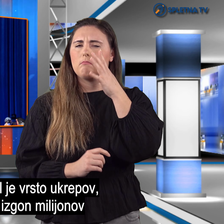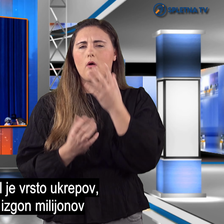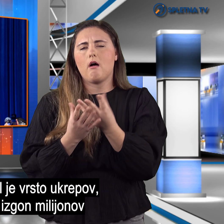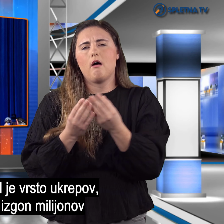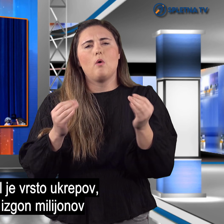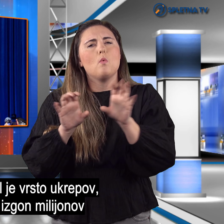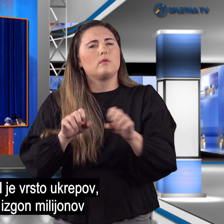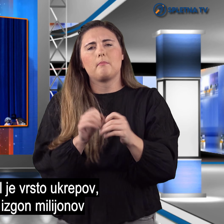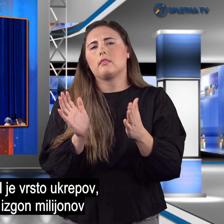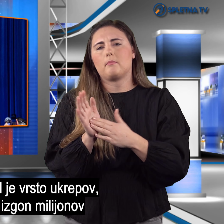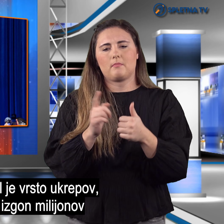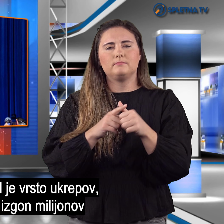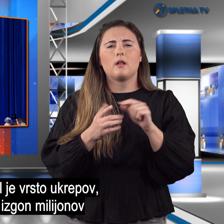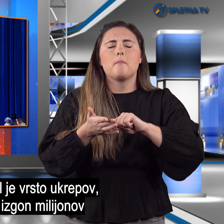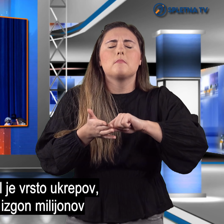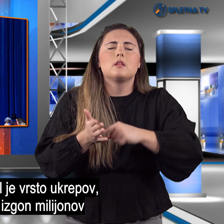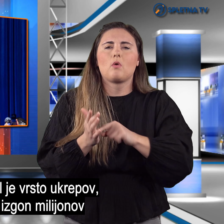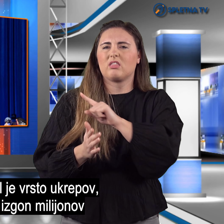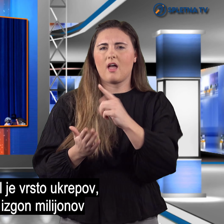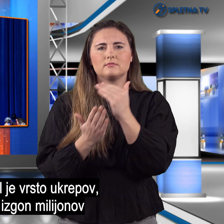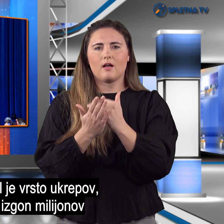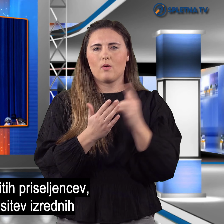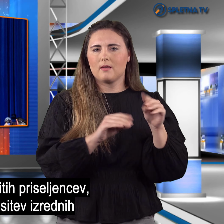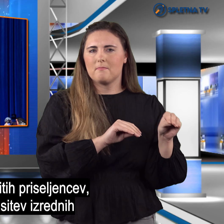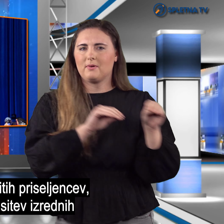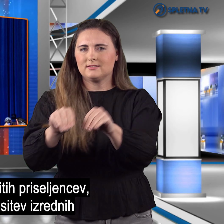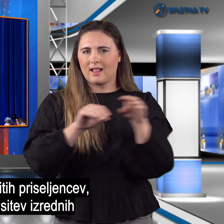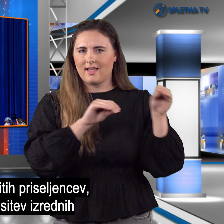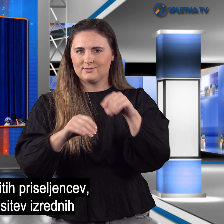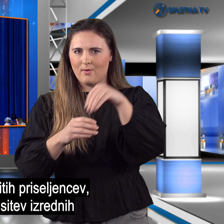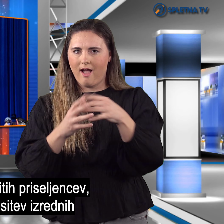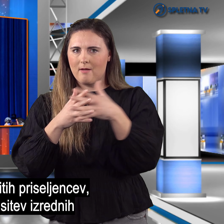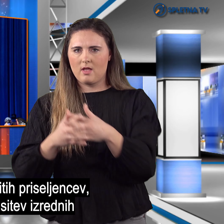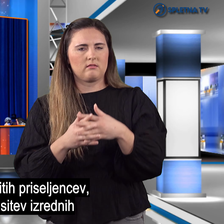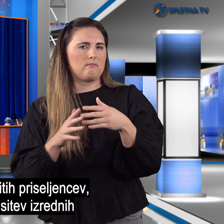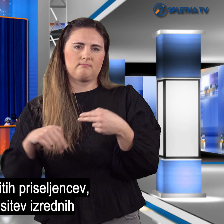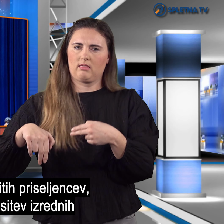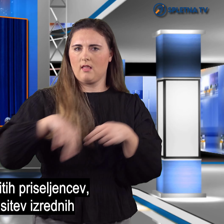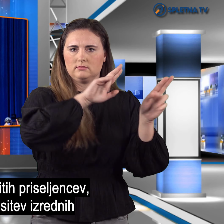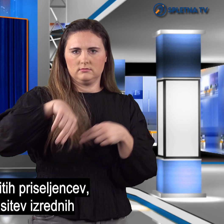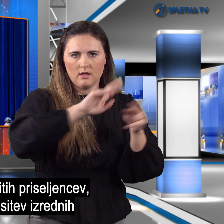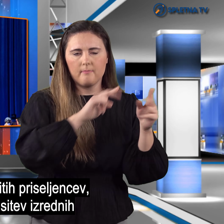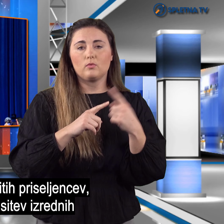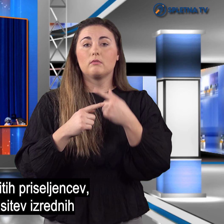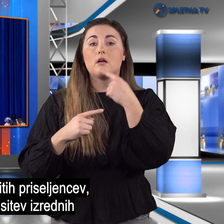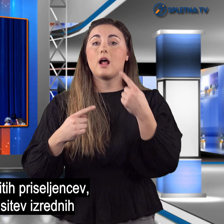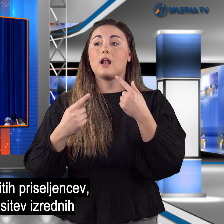Napovedal je vrsto ukrepov, denimo izgon milijonov nezakonitih priseljencev, razglasitev izrednih razmer na meji z